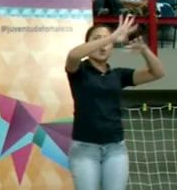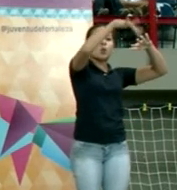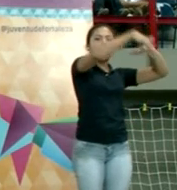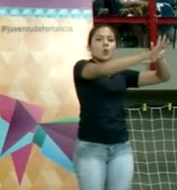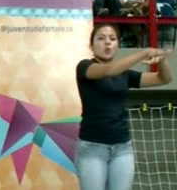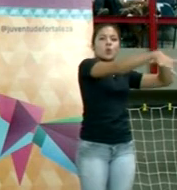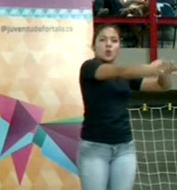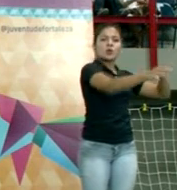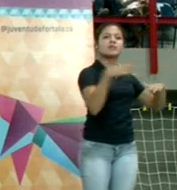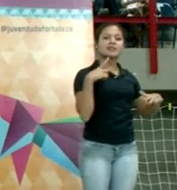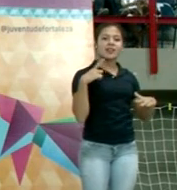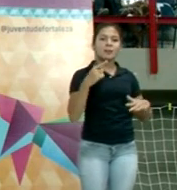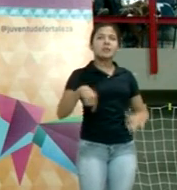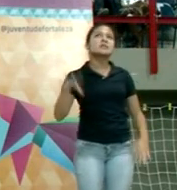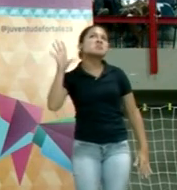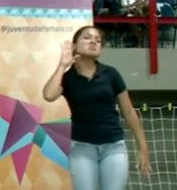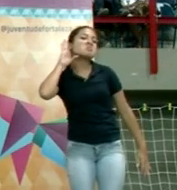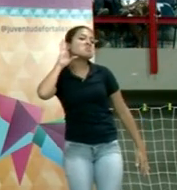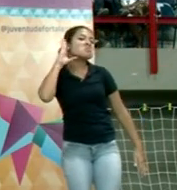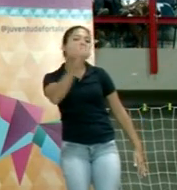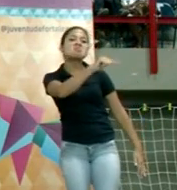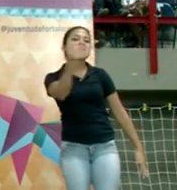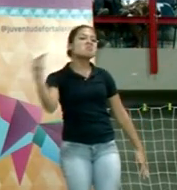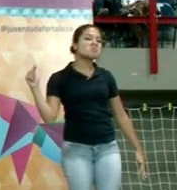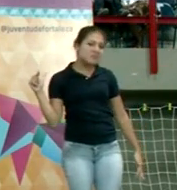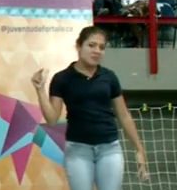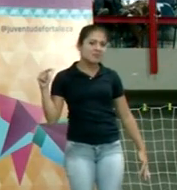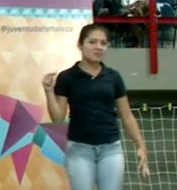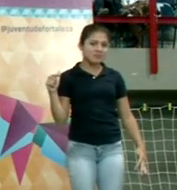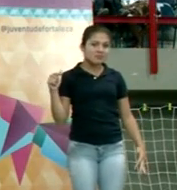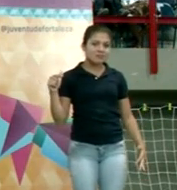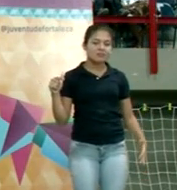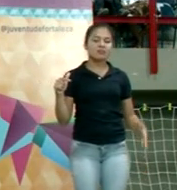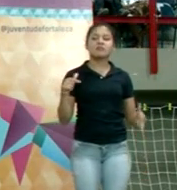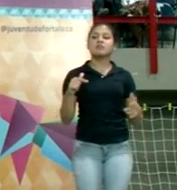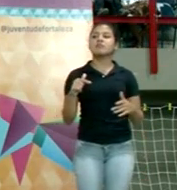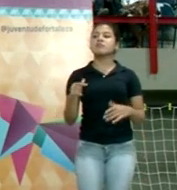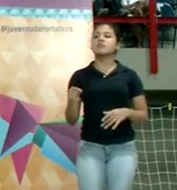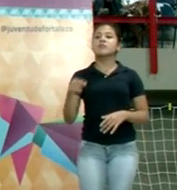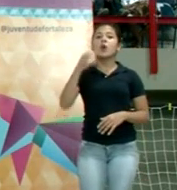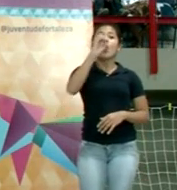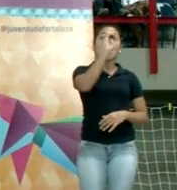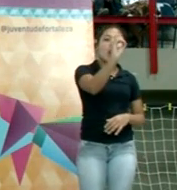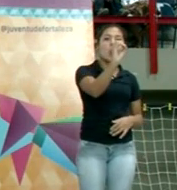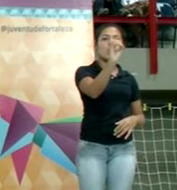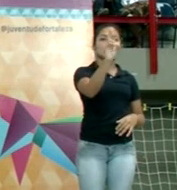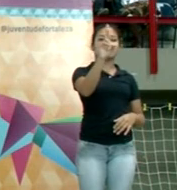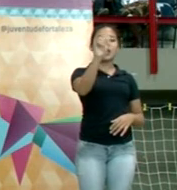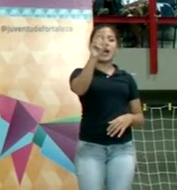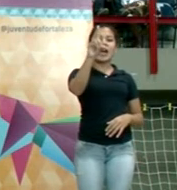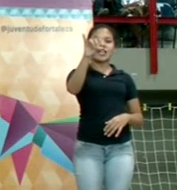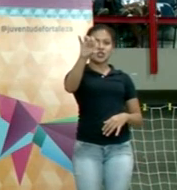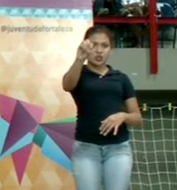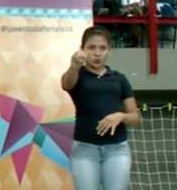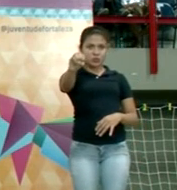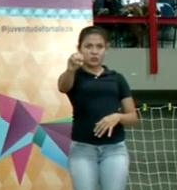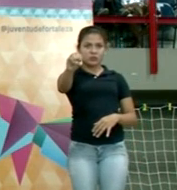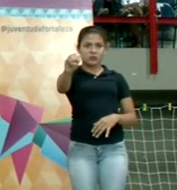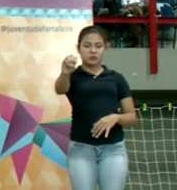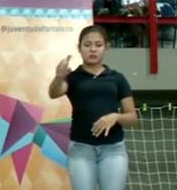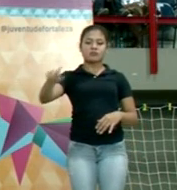nada. Preste atenção nisso, que também já foi questão de prova. O rádio emite ondas de